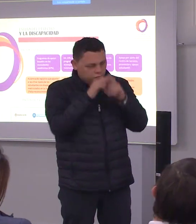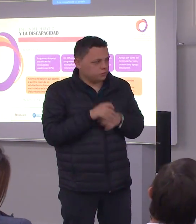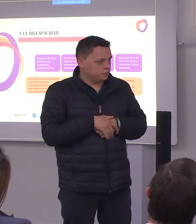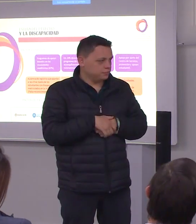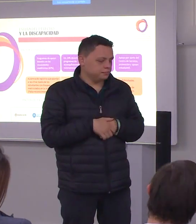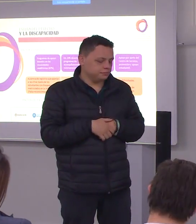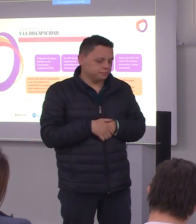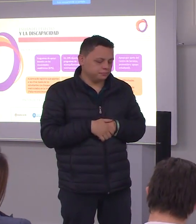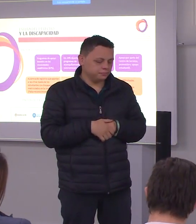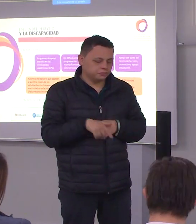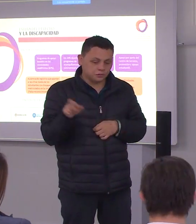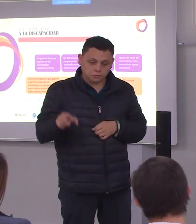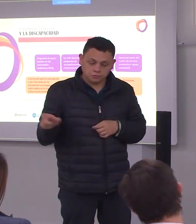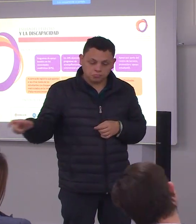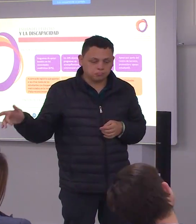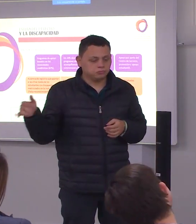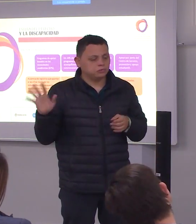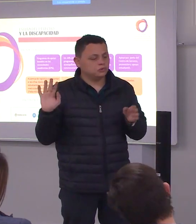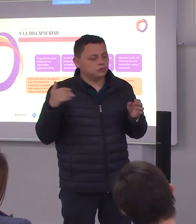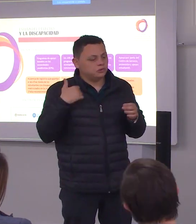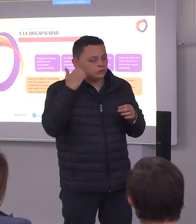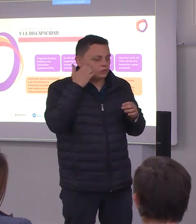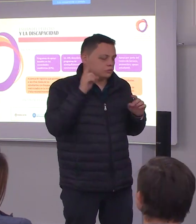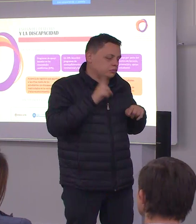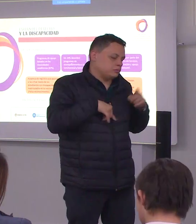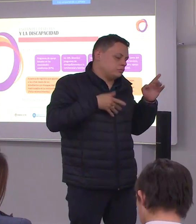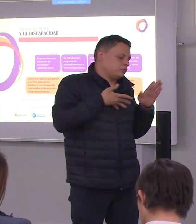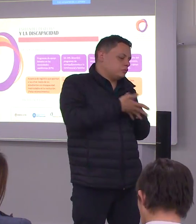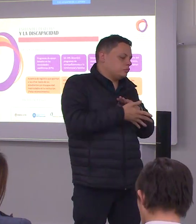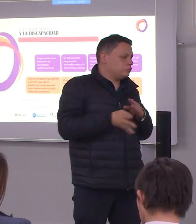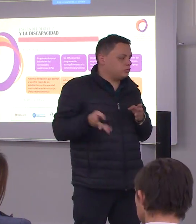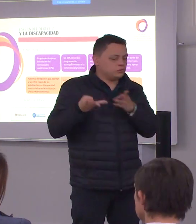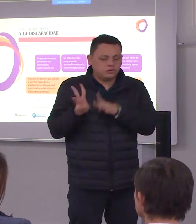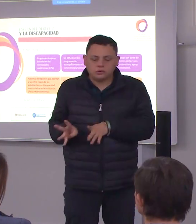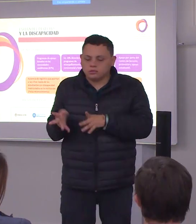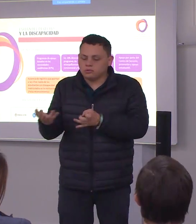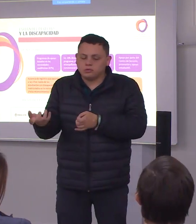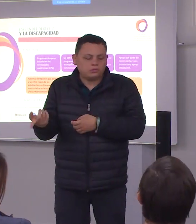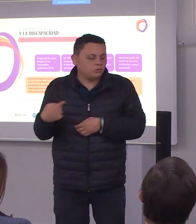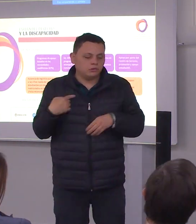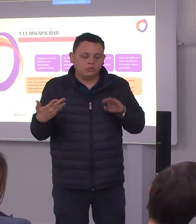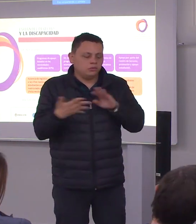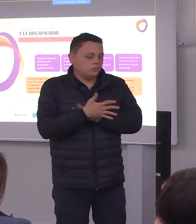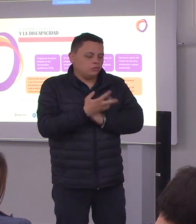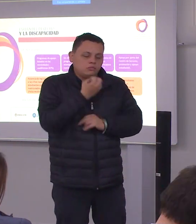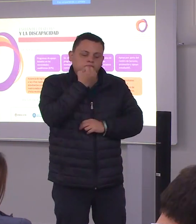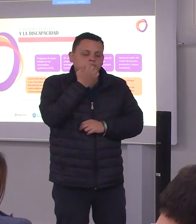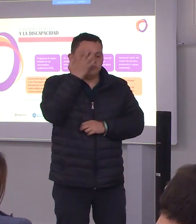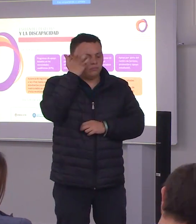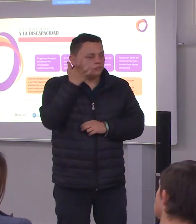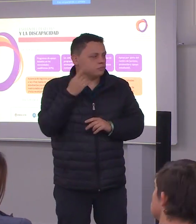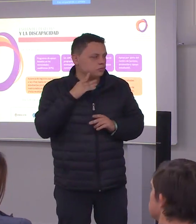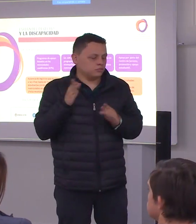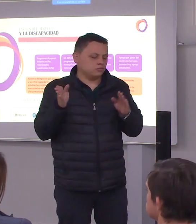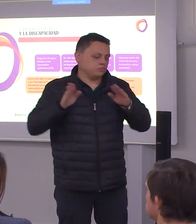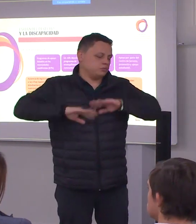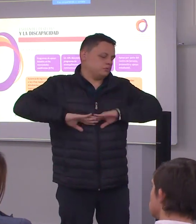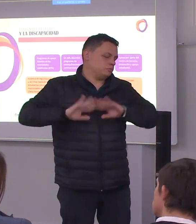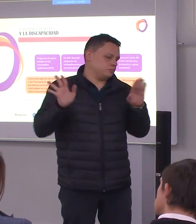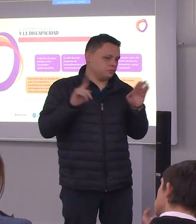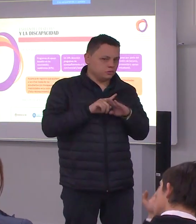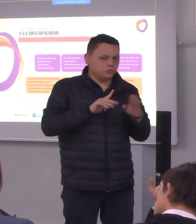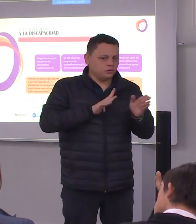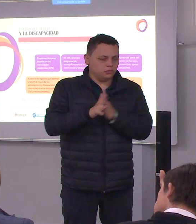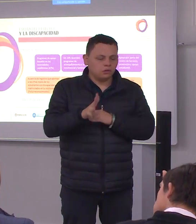asistentes dicen no, no te puedo contar esa información porque el estudiante no quiere que nadie sepa porque hay un encubrimiento que ya más